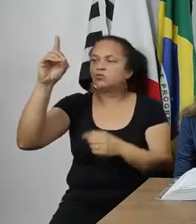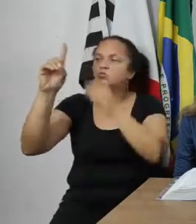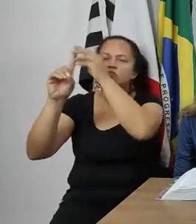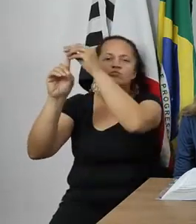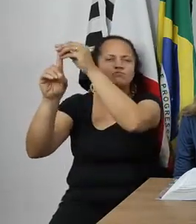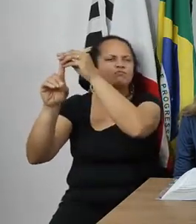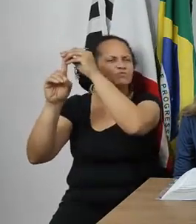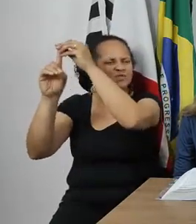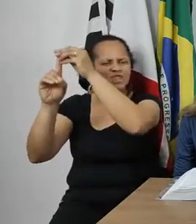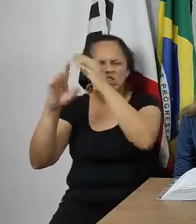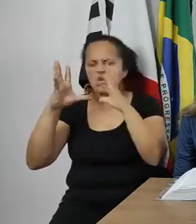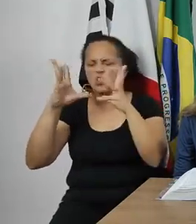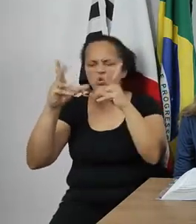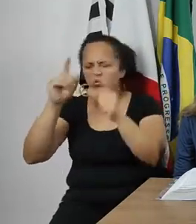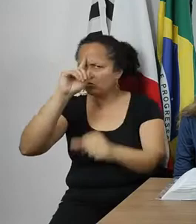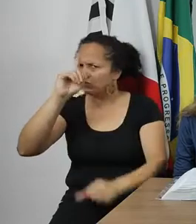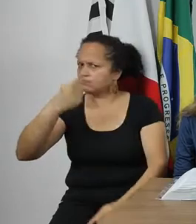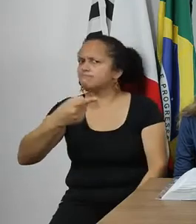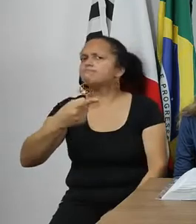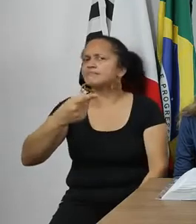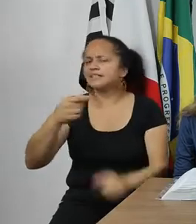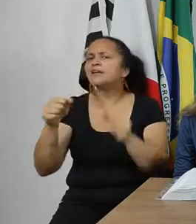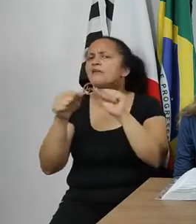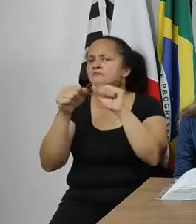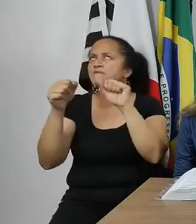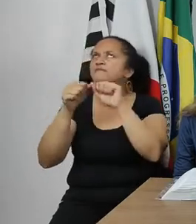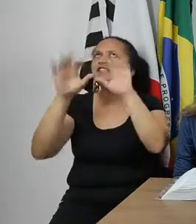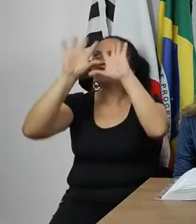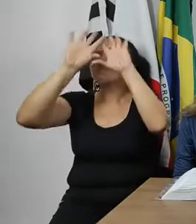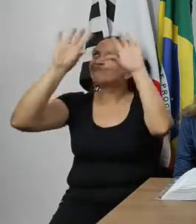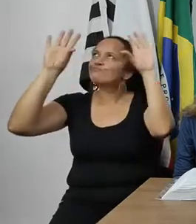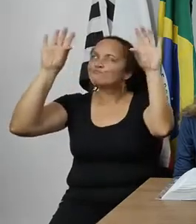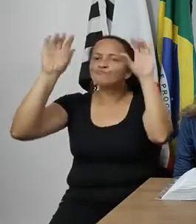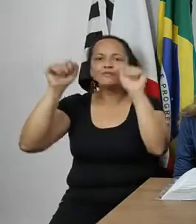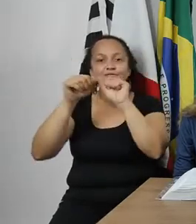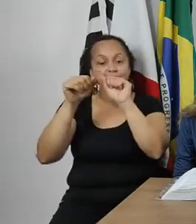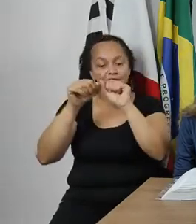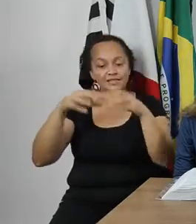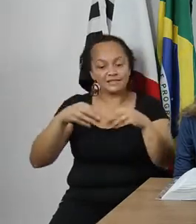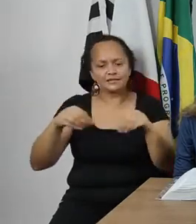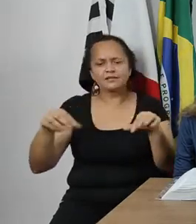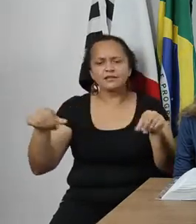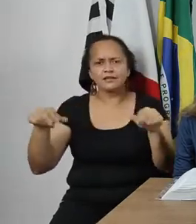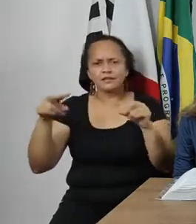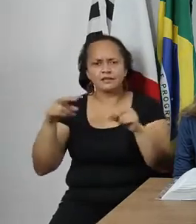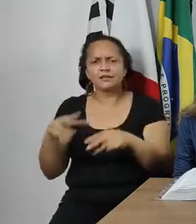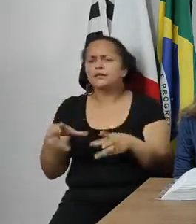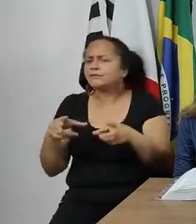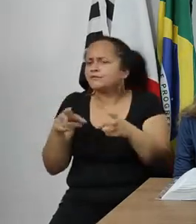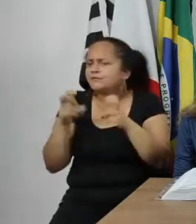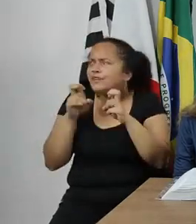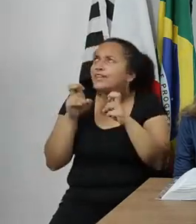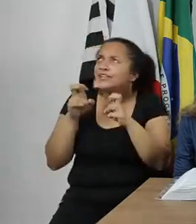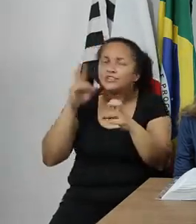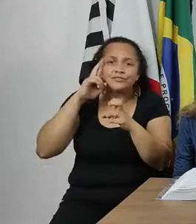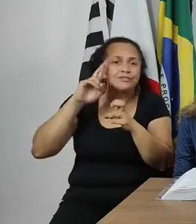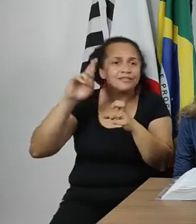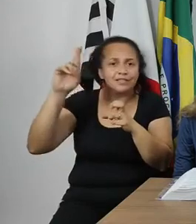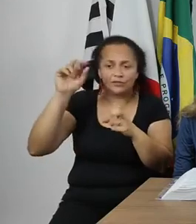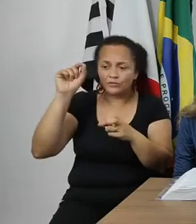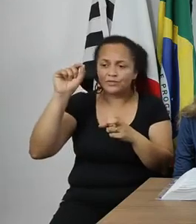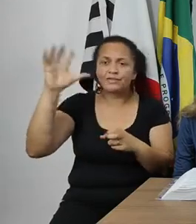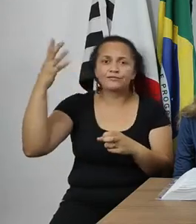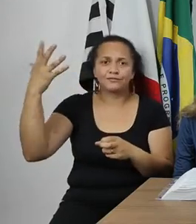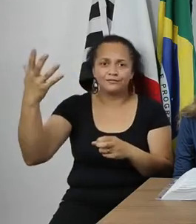mundo. Tu fizeste os céus e a terra. Ó Senhor, olha para o que está acontecendo com a gente.